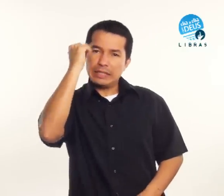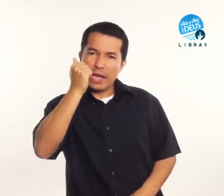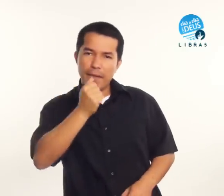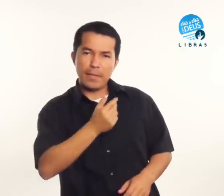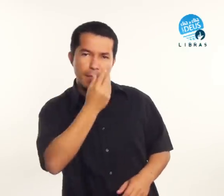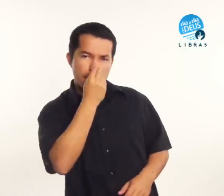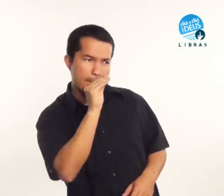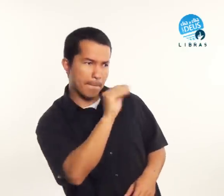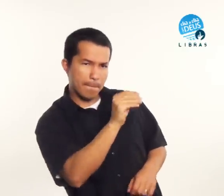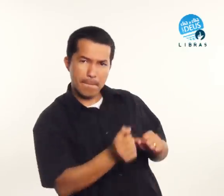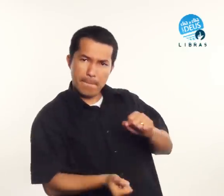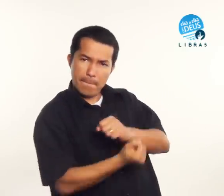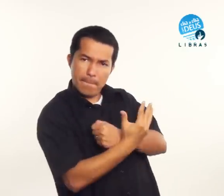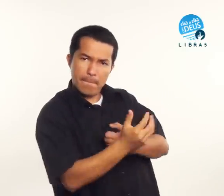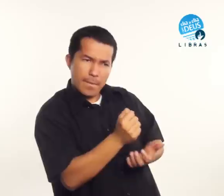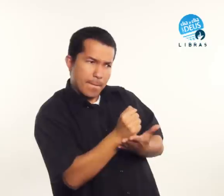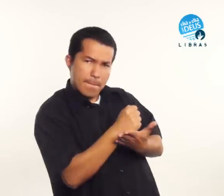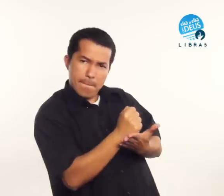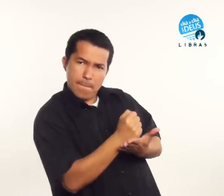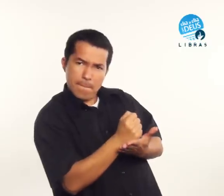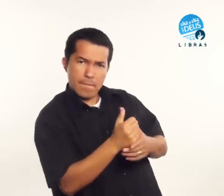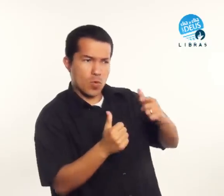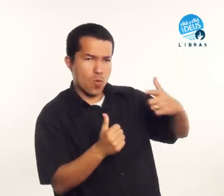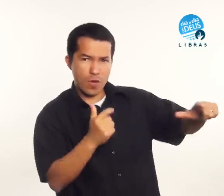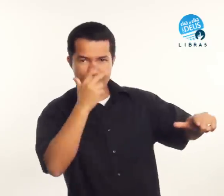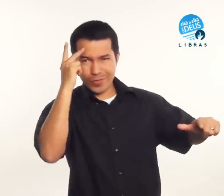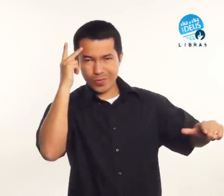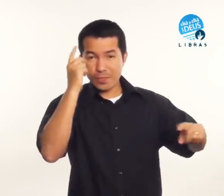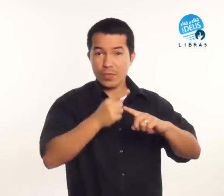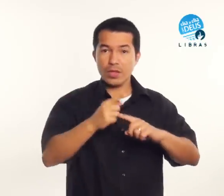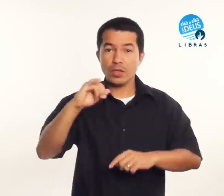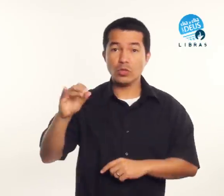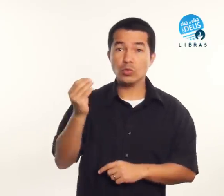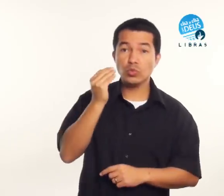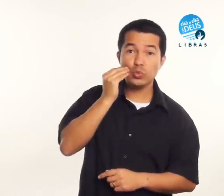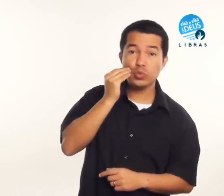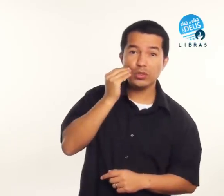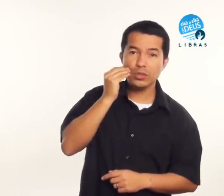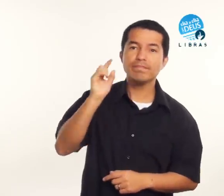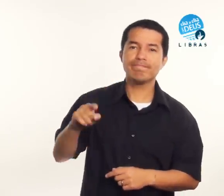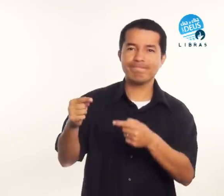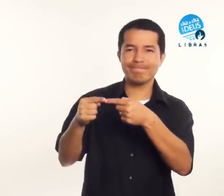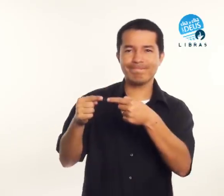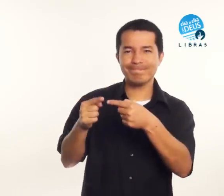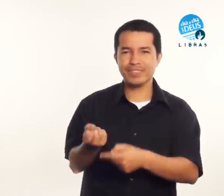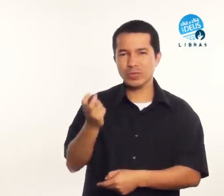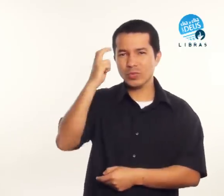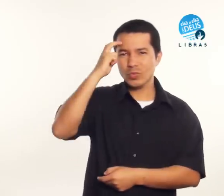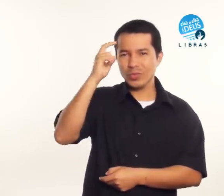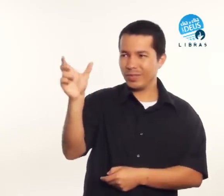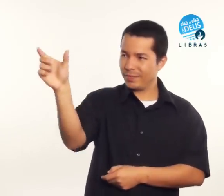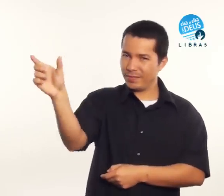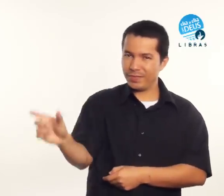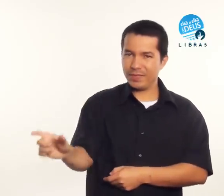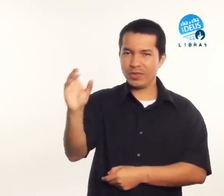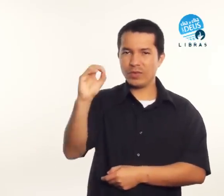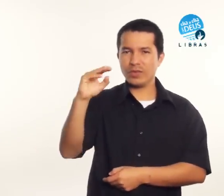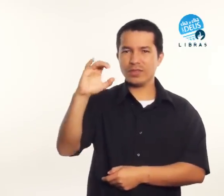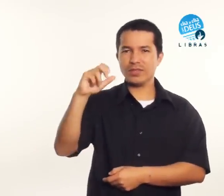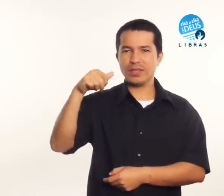dado o beijo de traição, e ele tinha vendido Jesus pelas 30 moedas de prata, então todo mundo saía